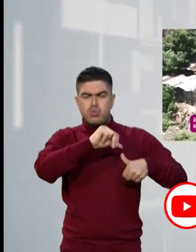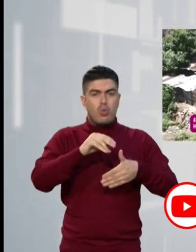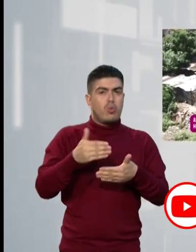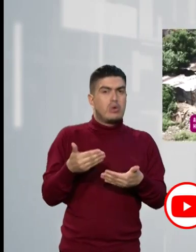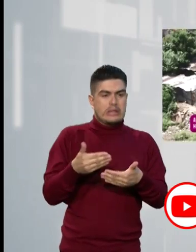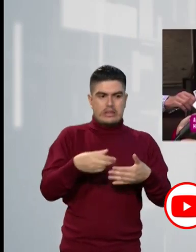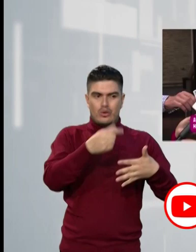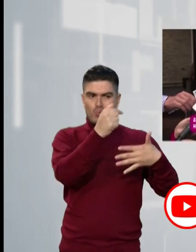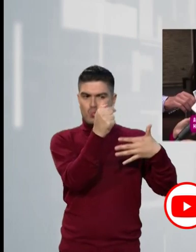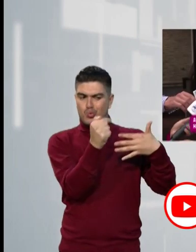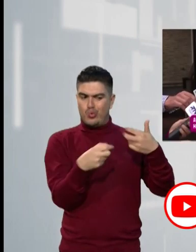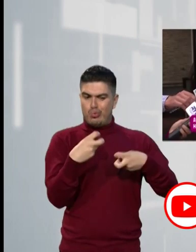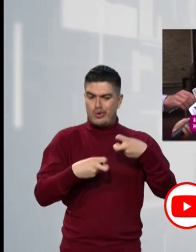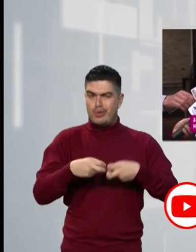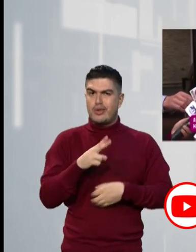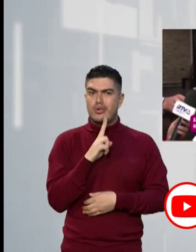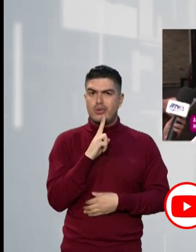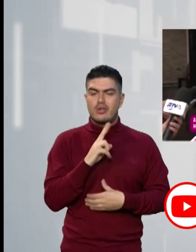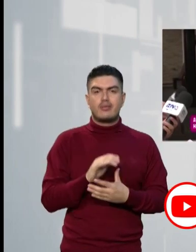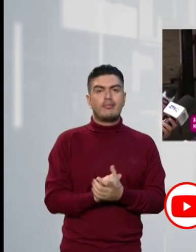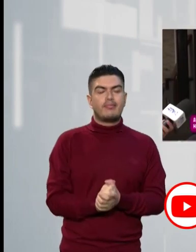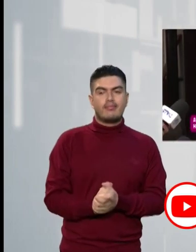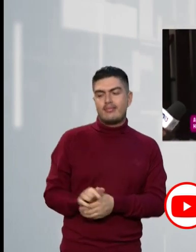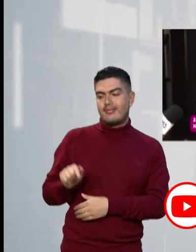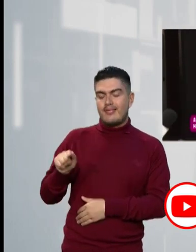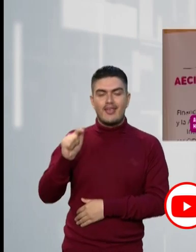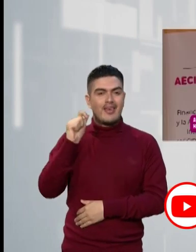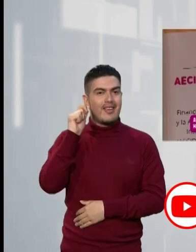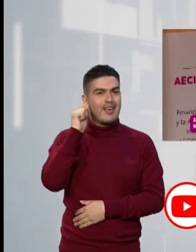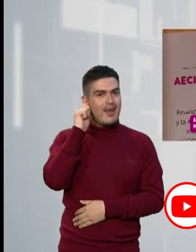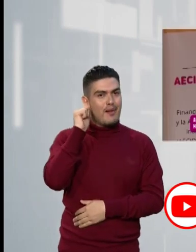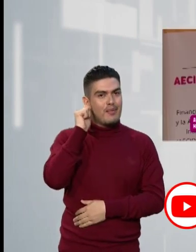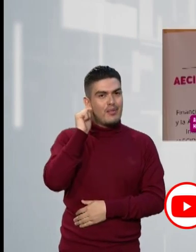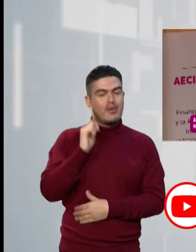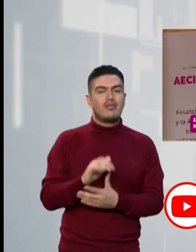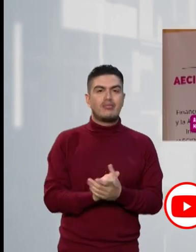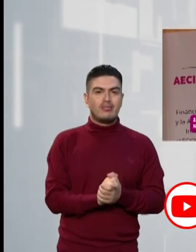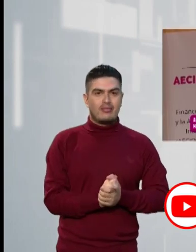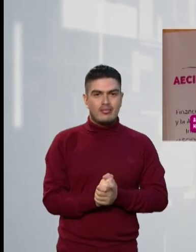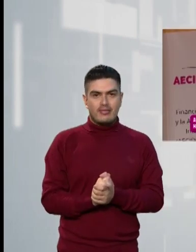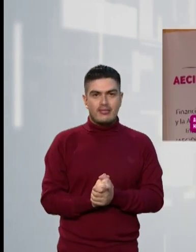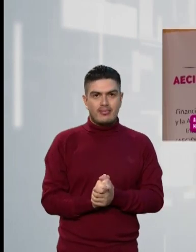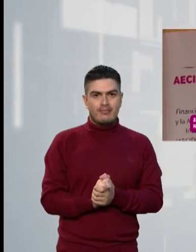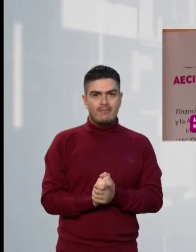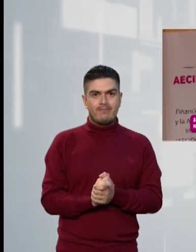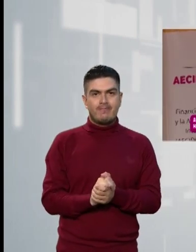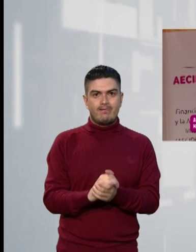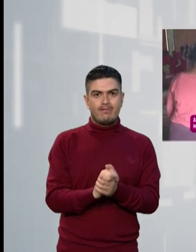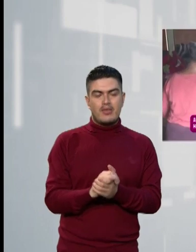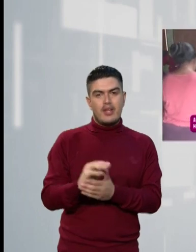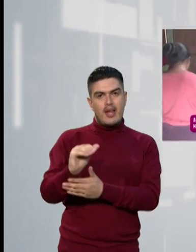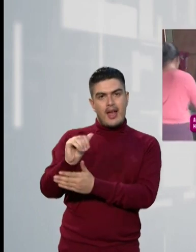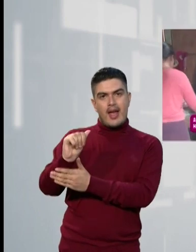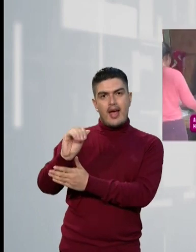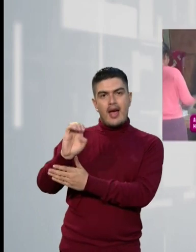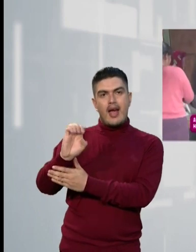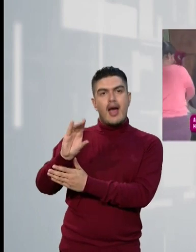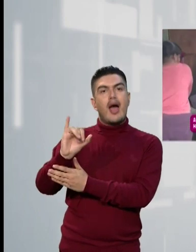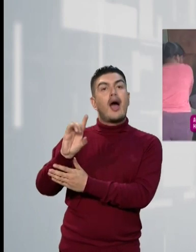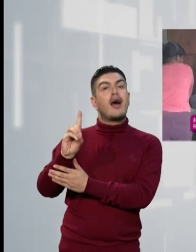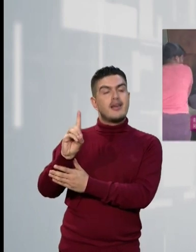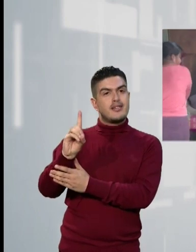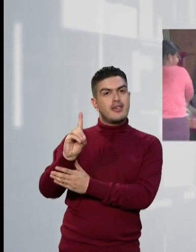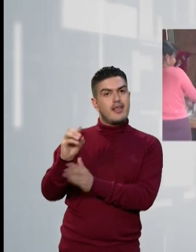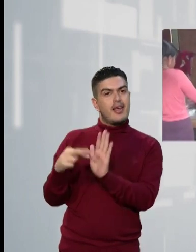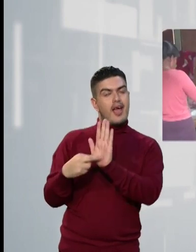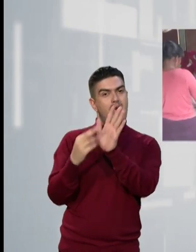que enfrenta Honduras Suyapa Castro coordinadora de la agencia española de cooperación internacional para el desarrollo ait concluye que los que viven